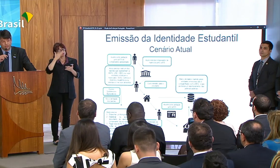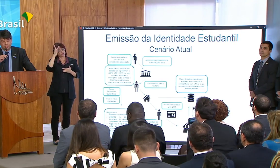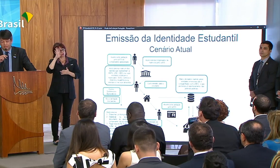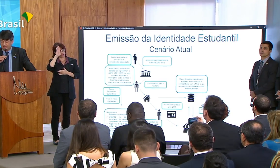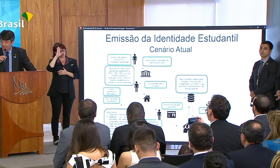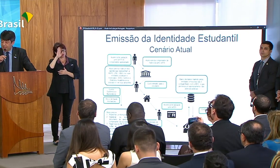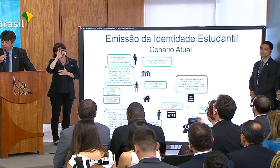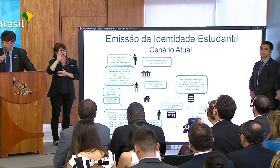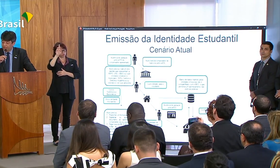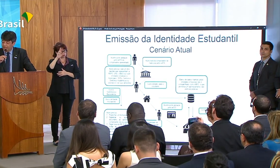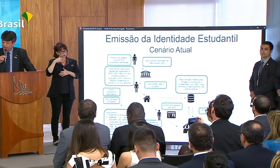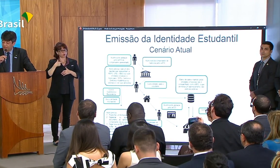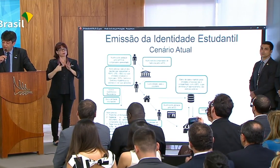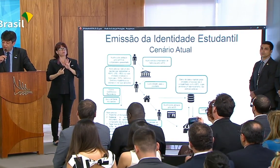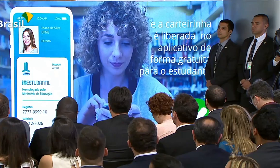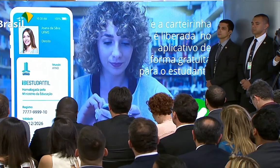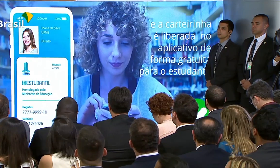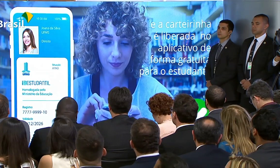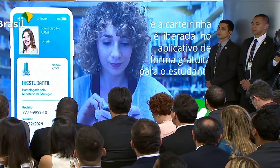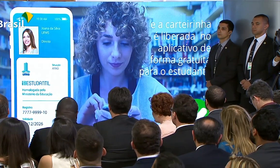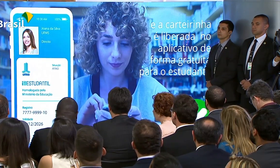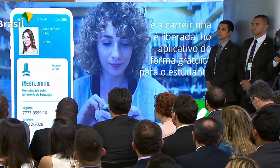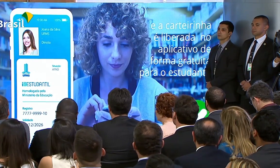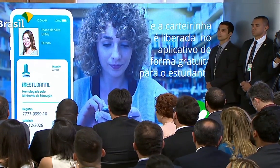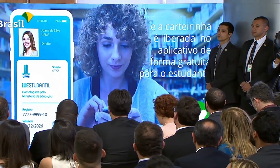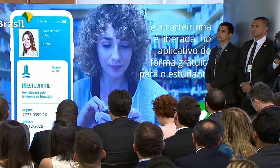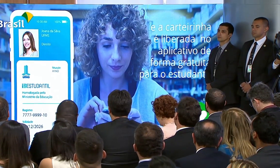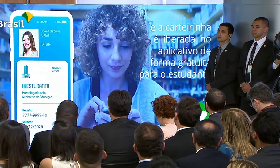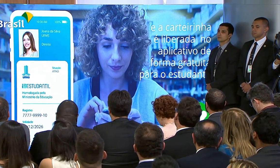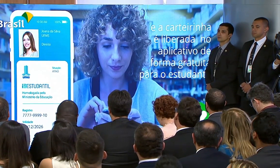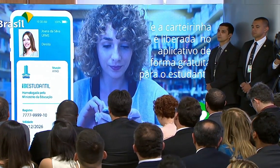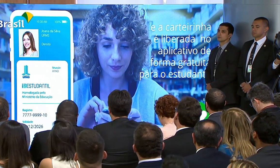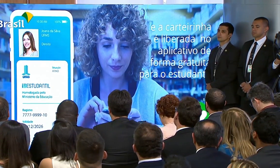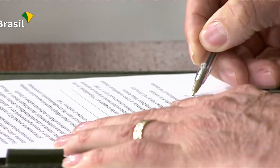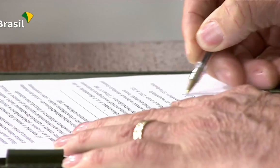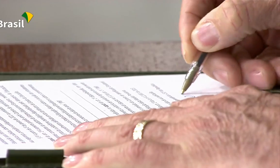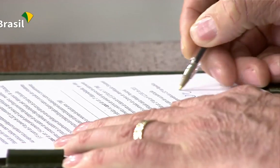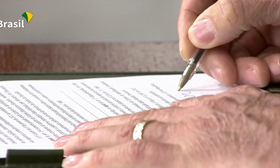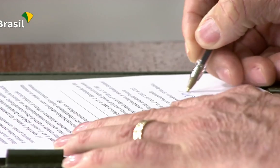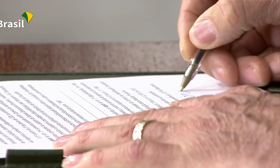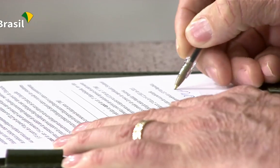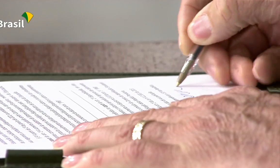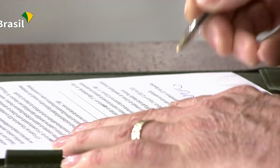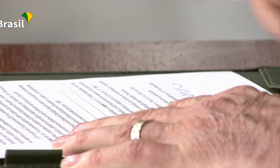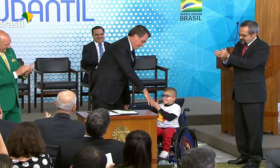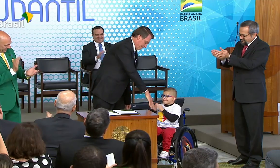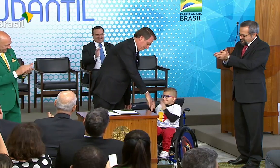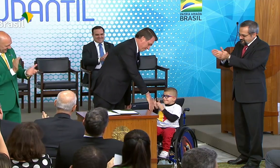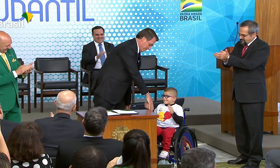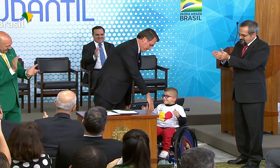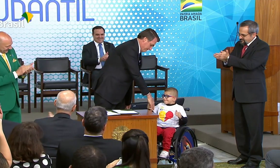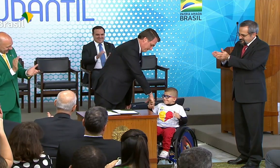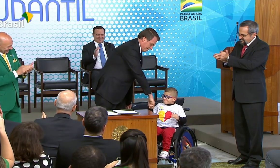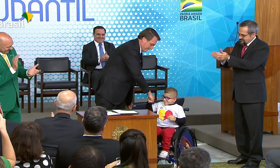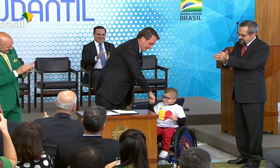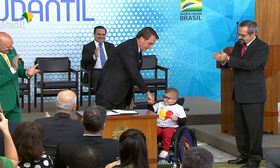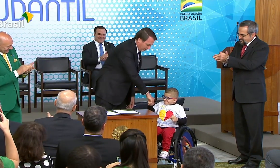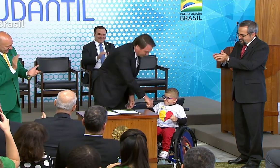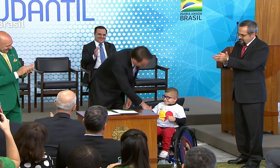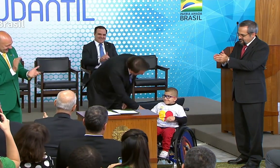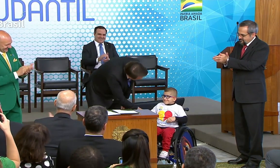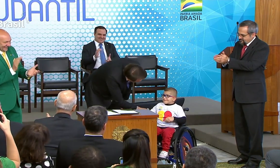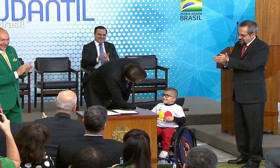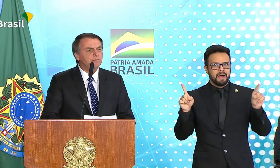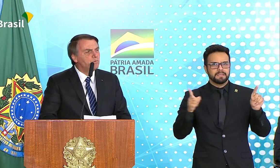a nova carteira estudantil e digital em formato de aplicativo para celular a mudança foi assinada hoje pelo francês